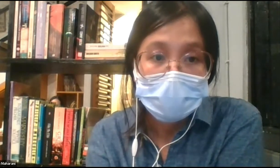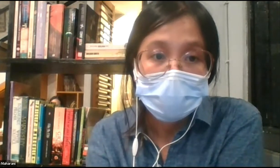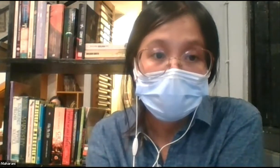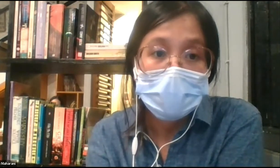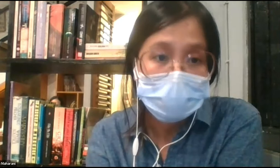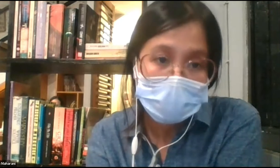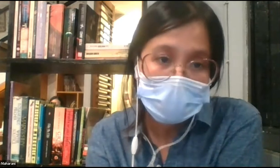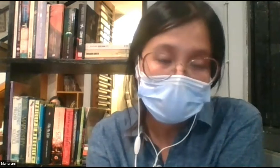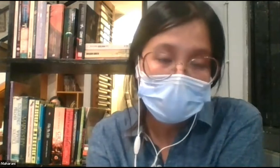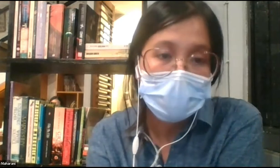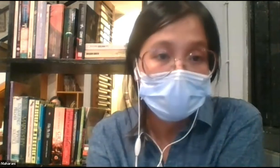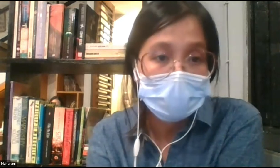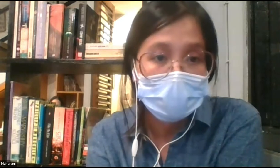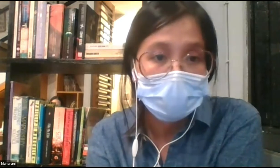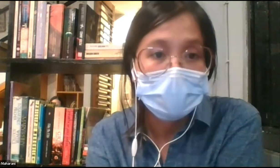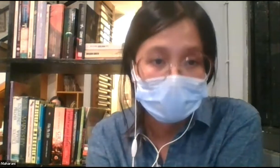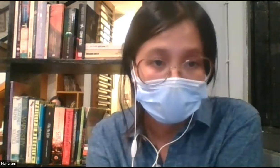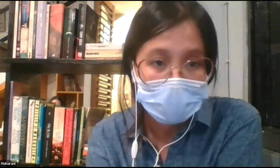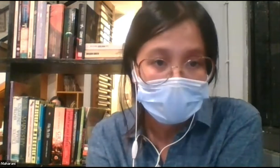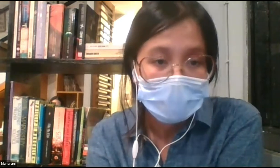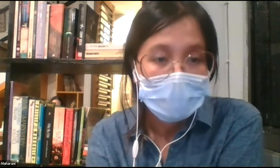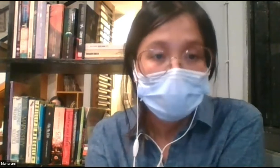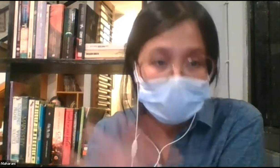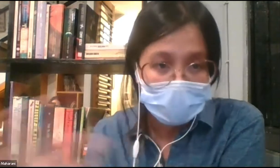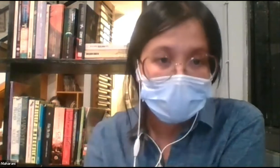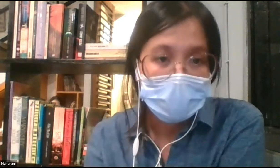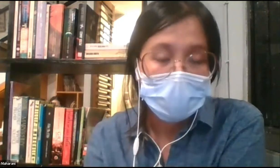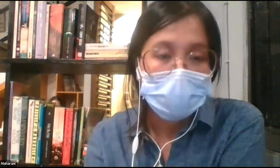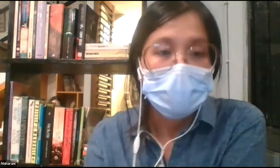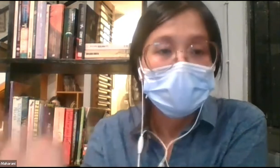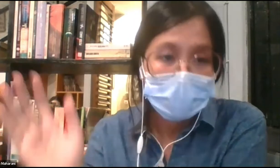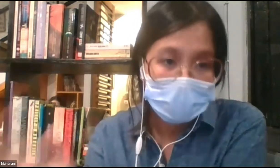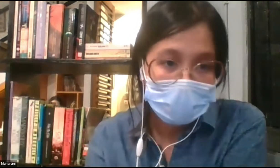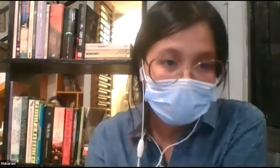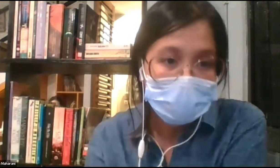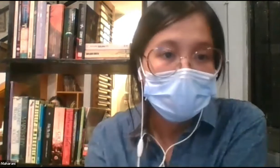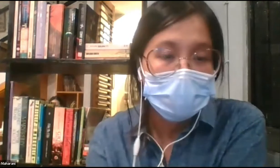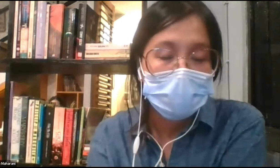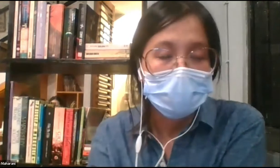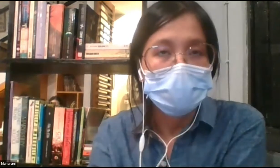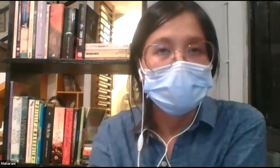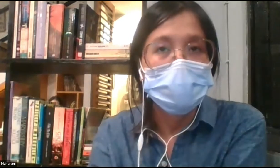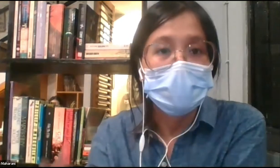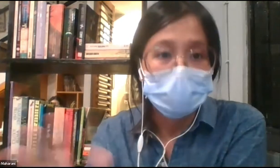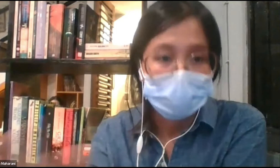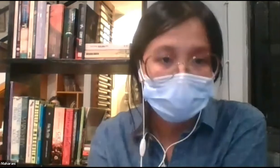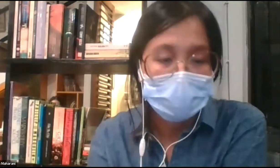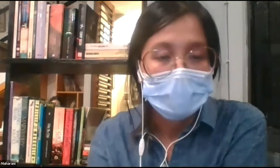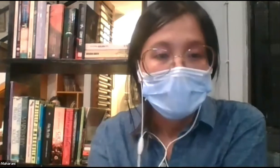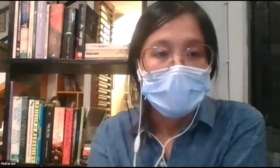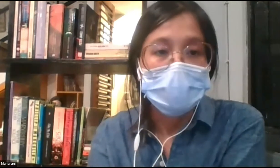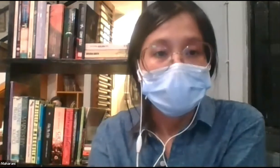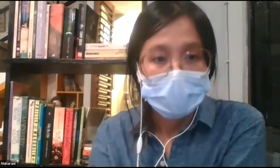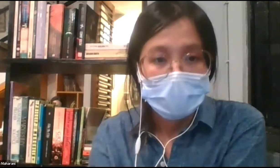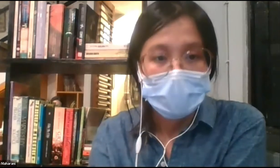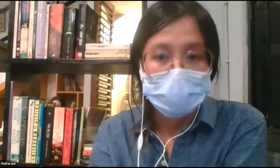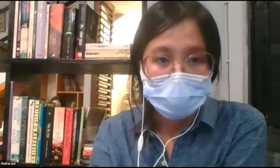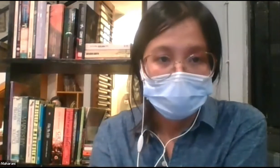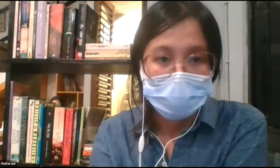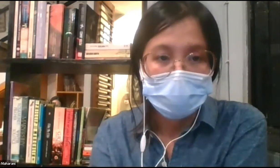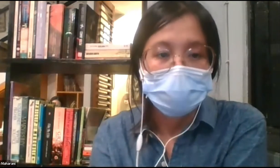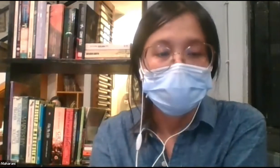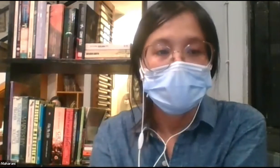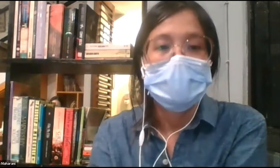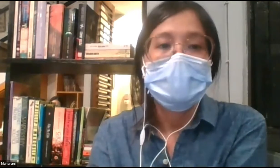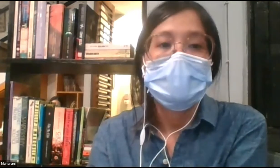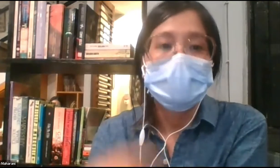Maka dari itu kekasan dari feature itu di sana yang membedakan dengan straight news atau berita